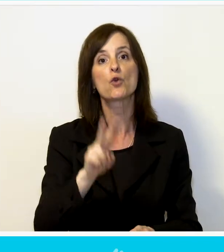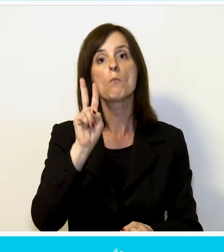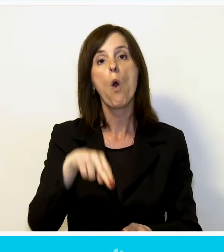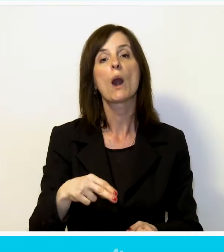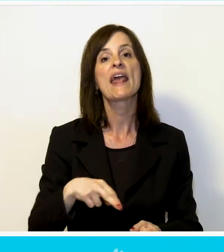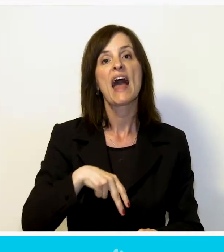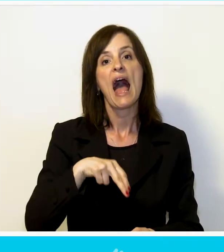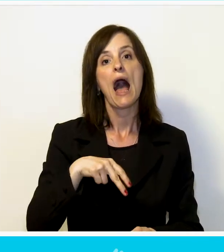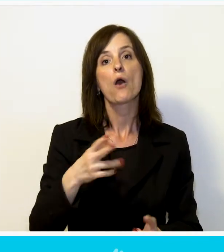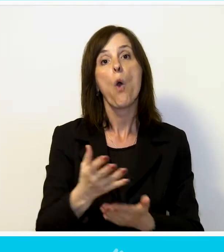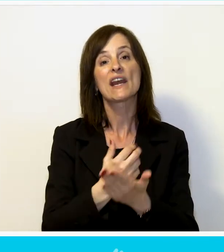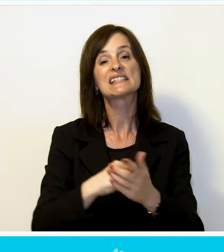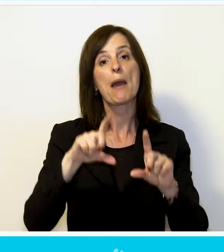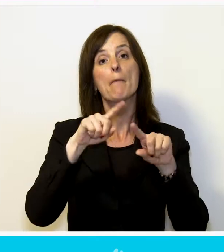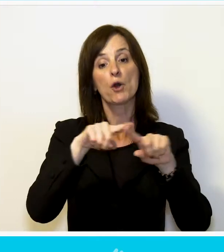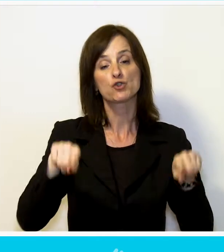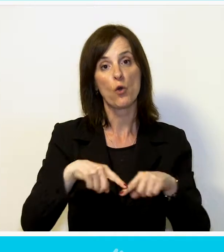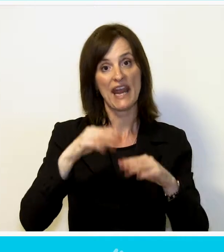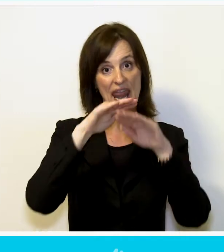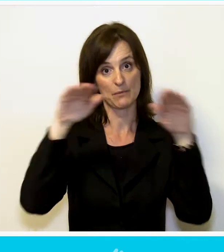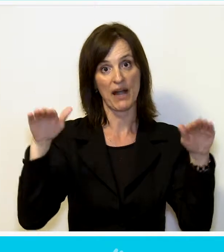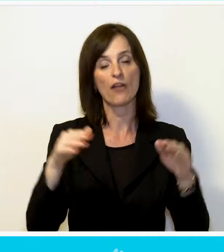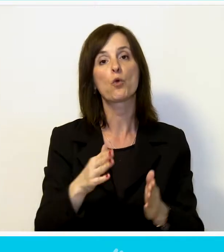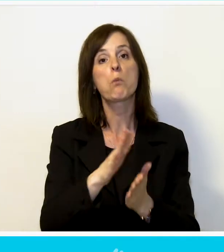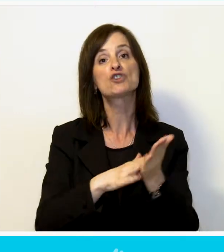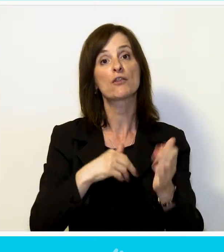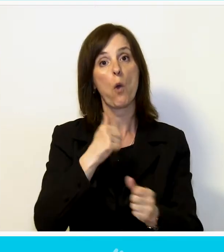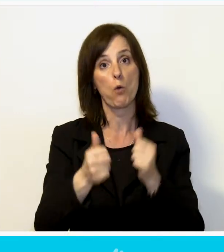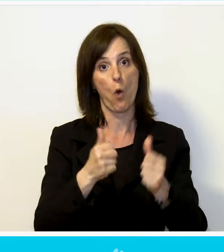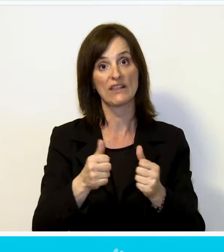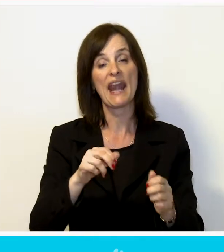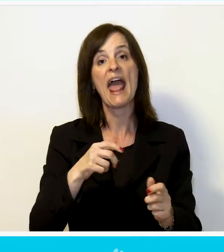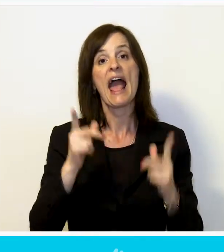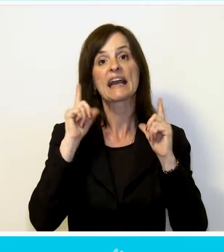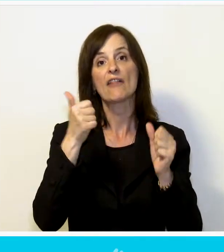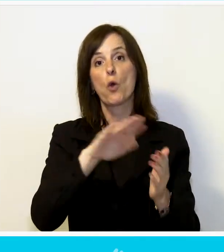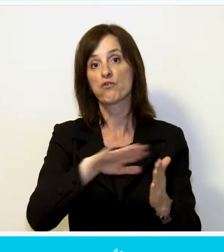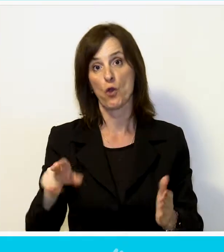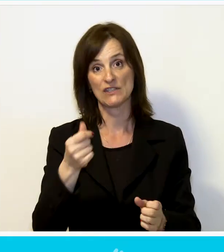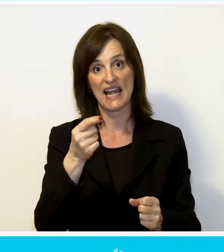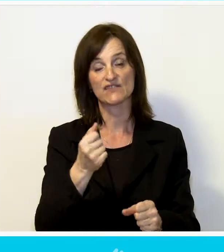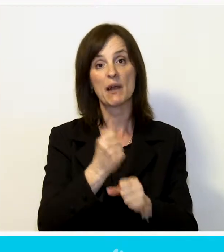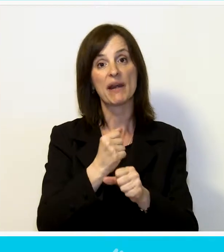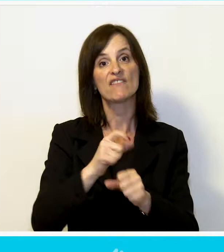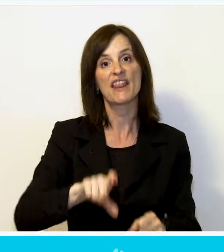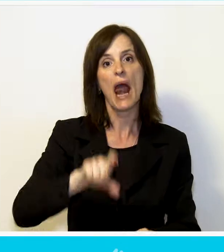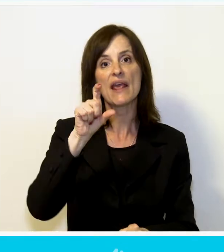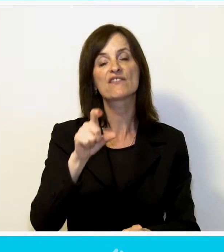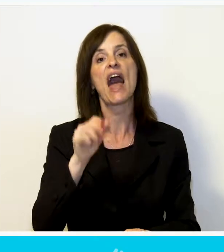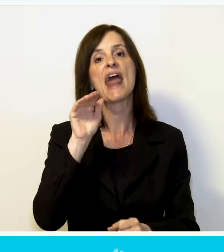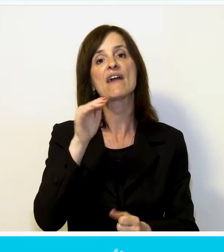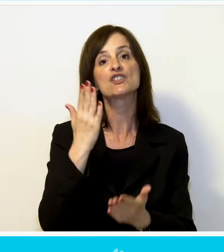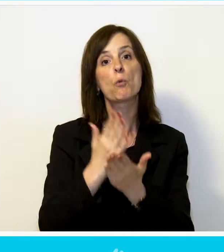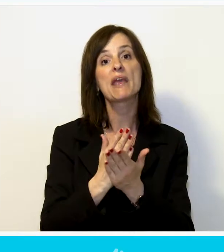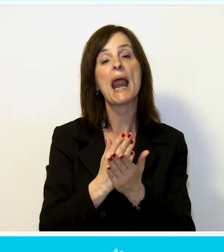mogli da koriste prostorije na spratu. Još početkom godine grad je izdvojio sredstva za ugradnju lifta, a najave su